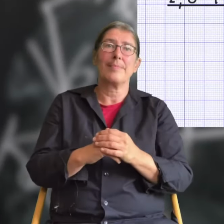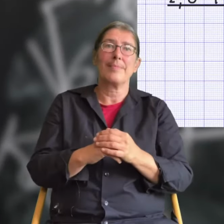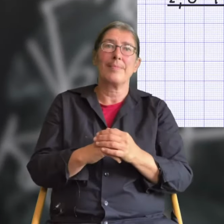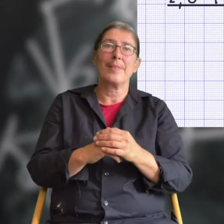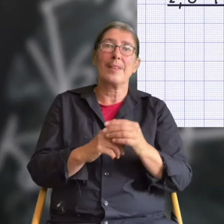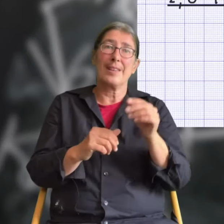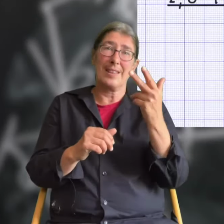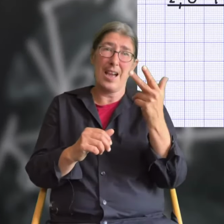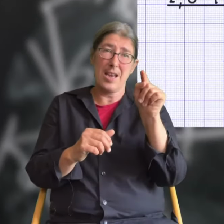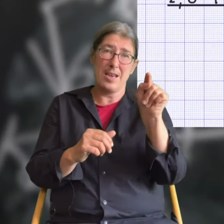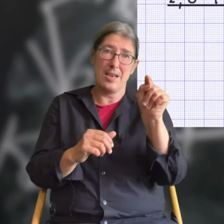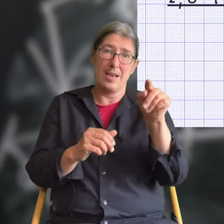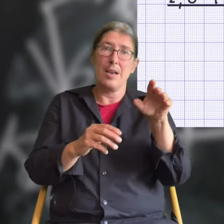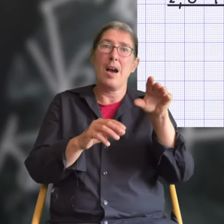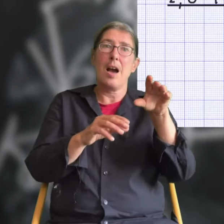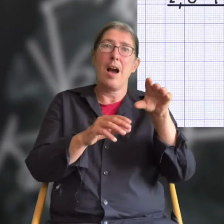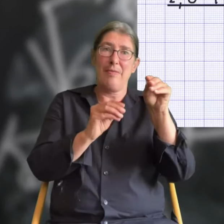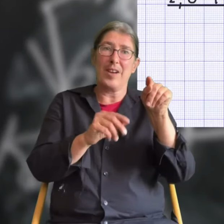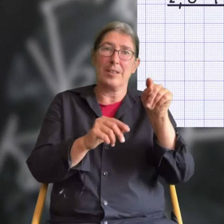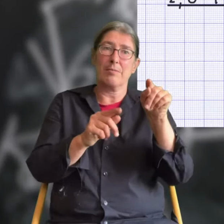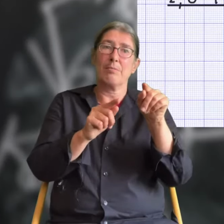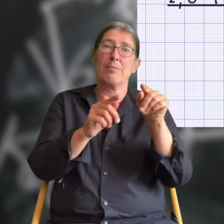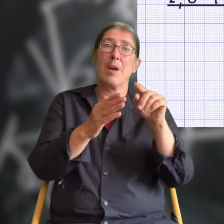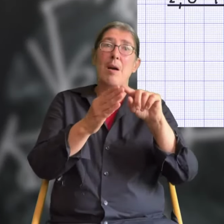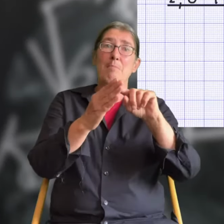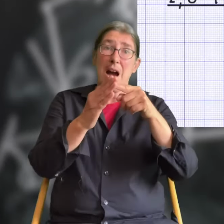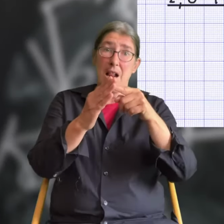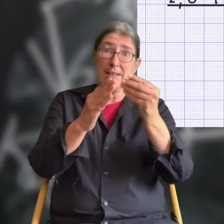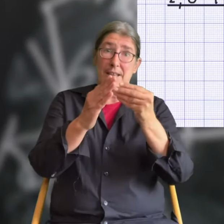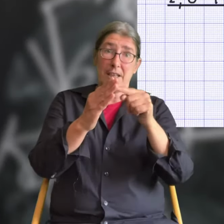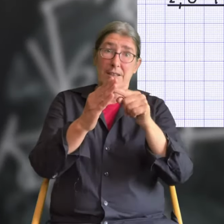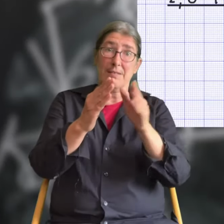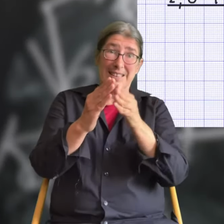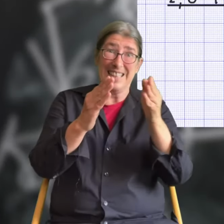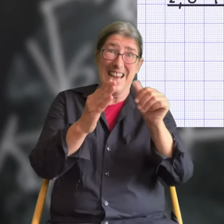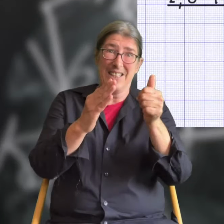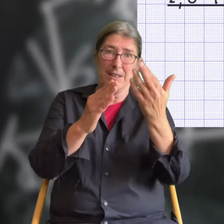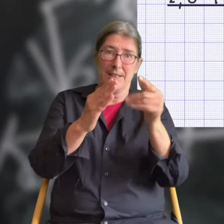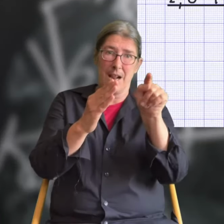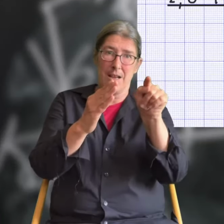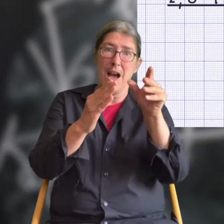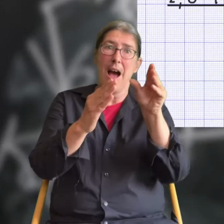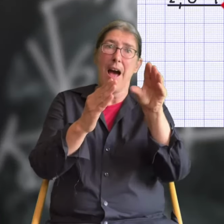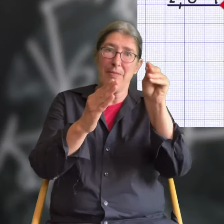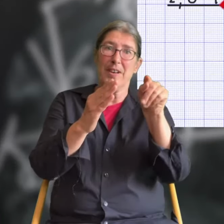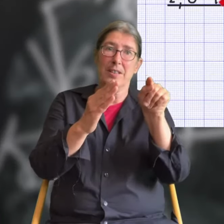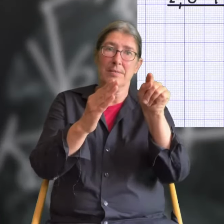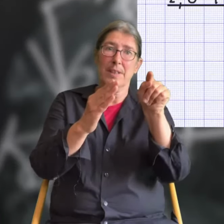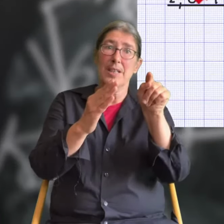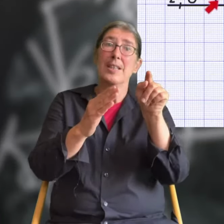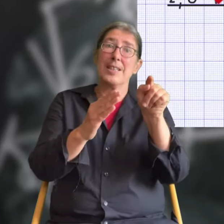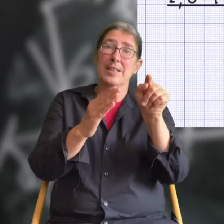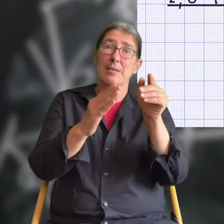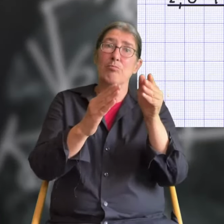und fangen bei der 3 an, also bei der ersten Zahl nach dem Multiplikationszeichen und